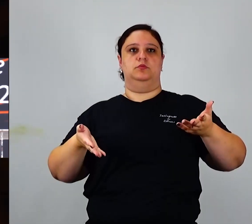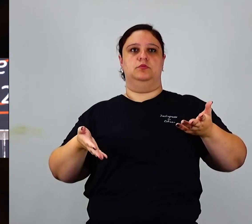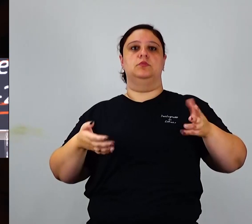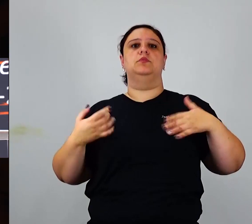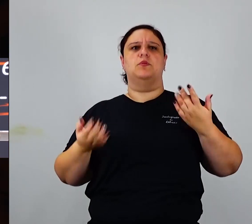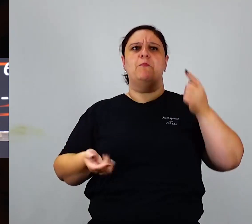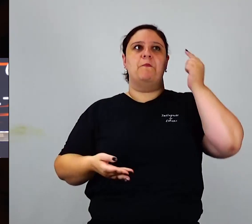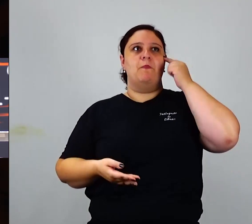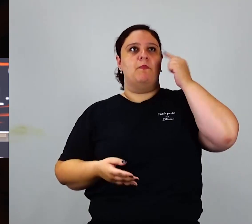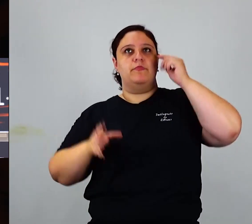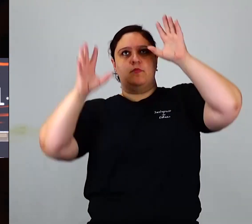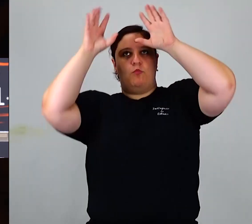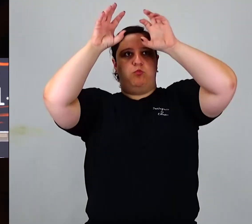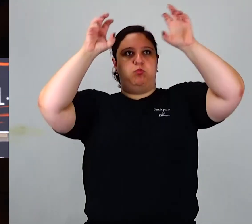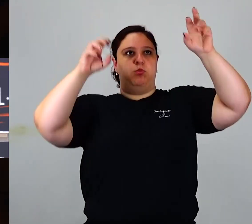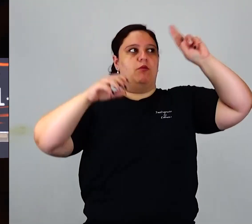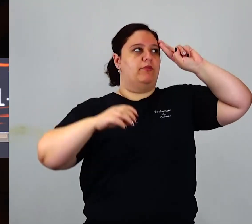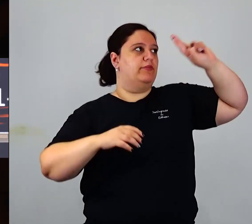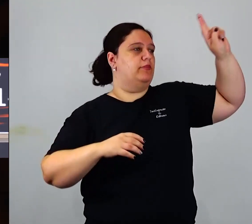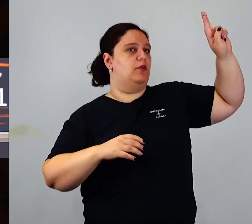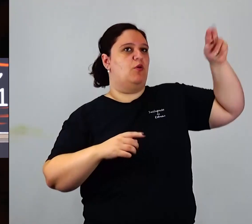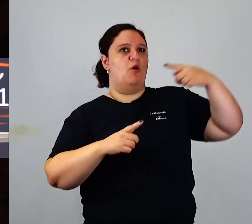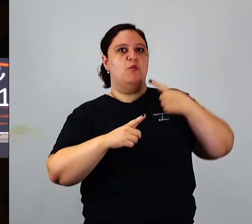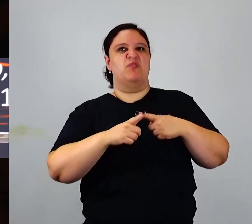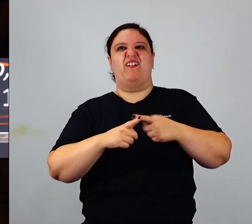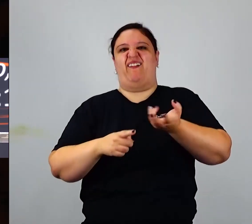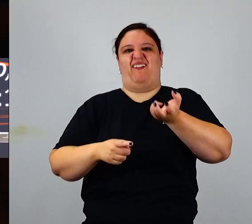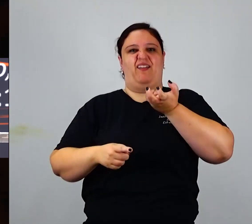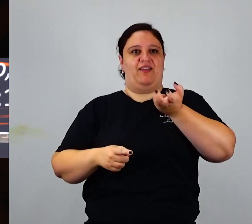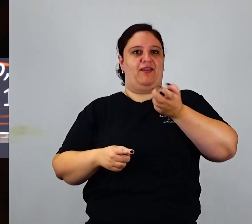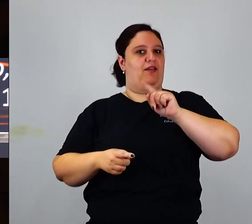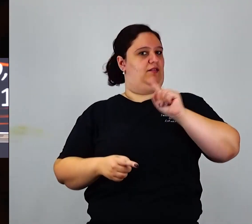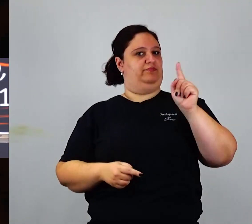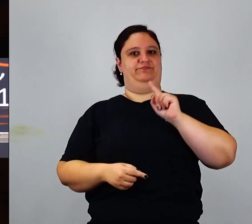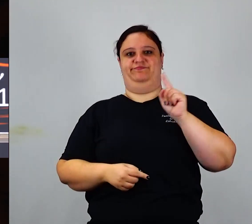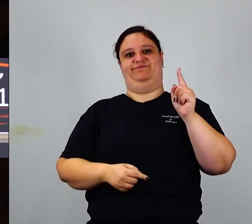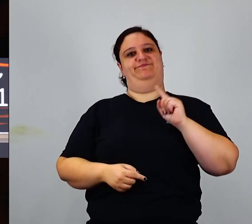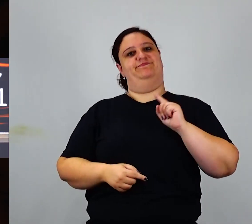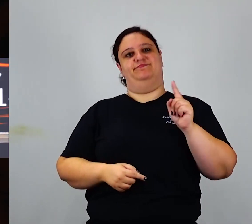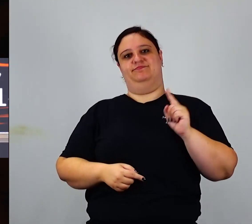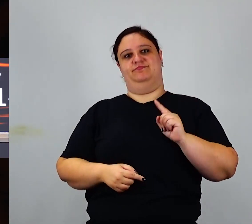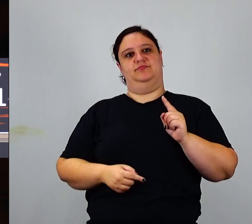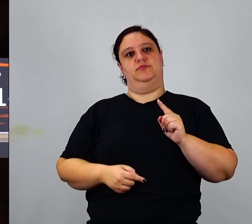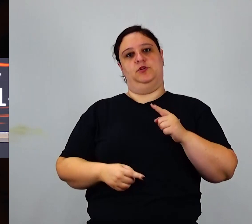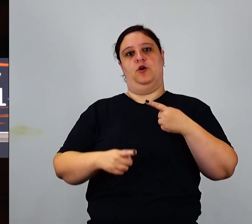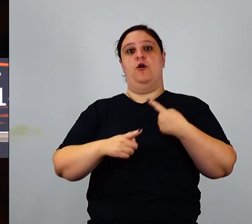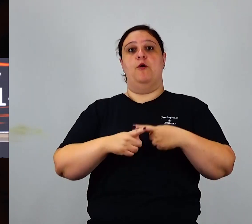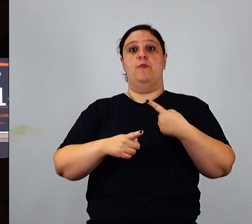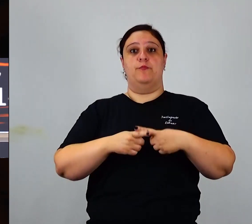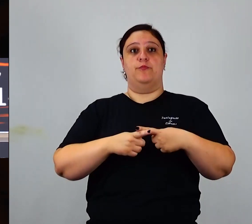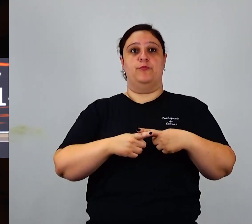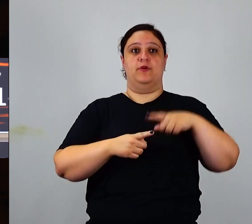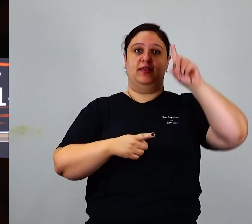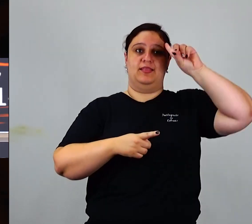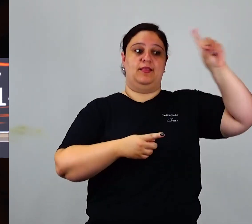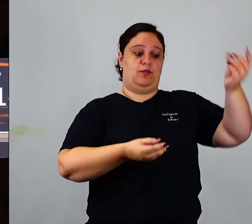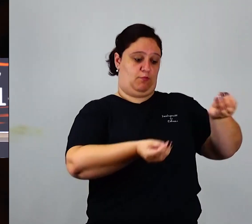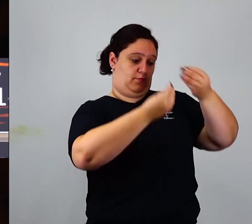não porque eu tenho uma força de vontade para fazer isso. mas porque eu ganhei uma nova